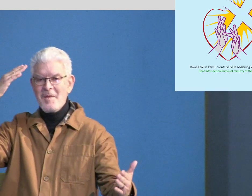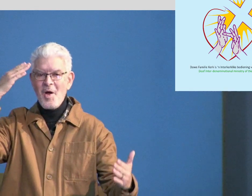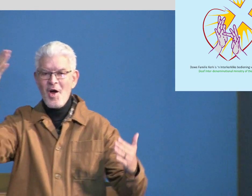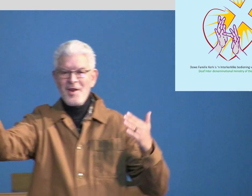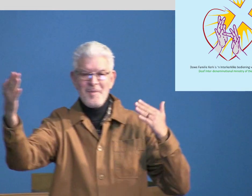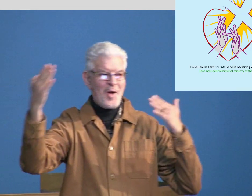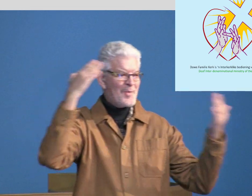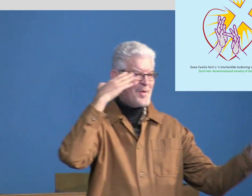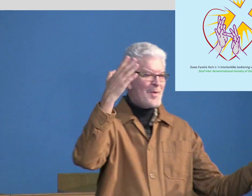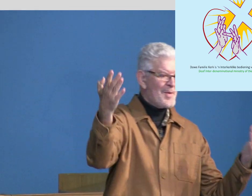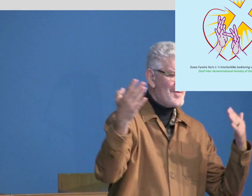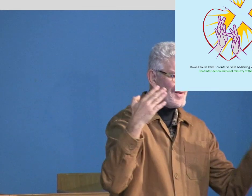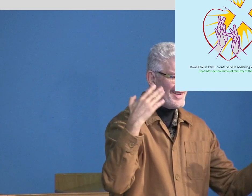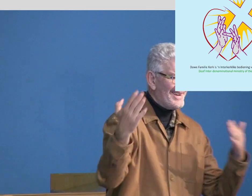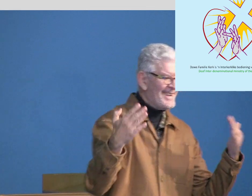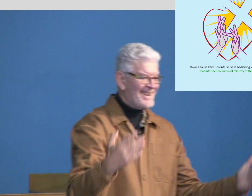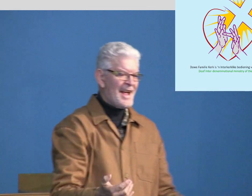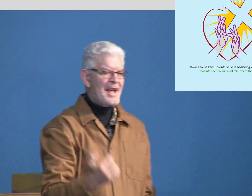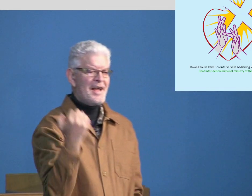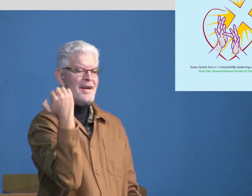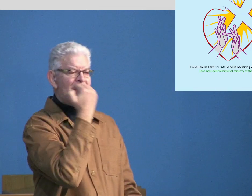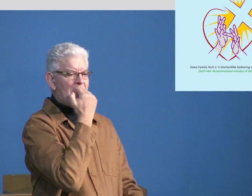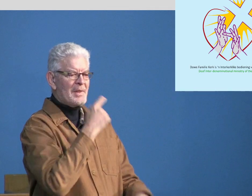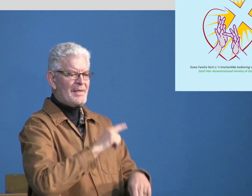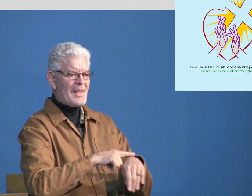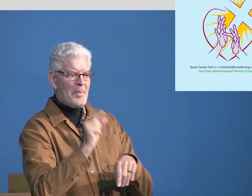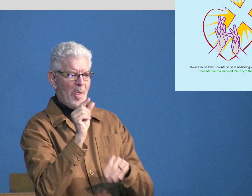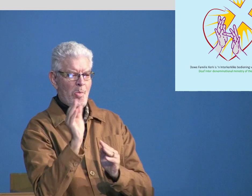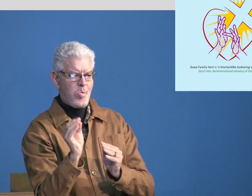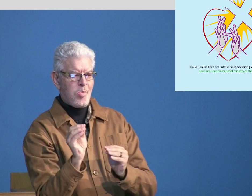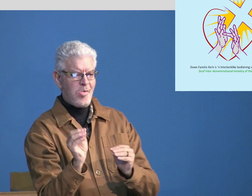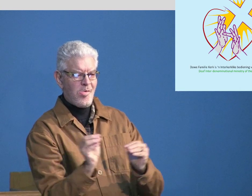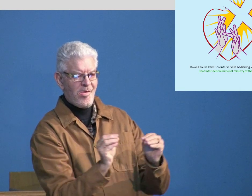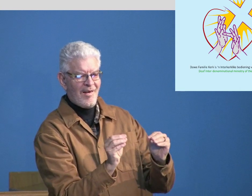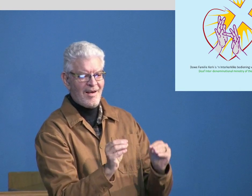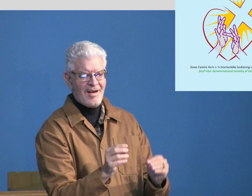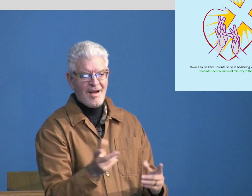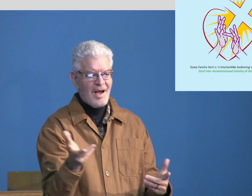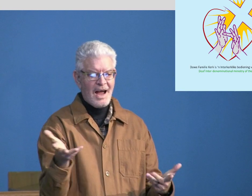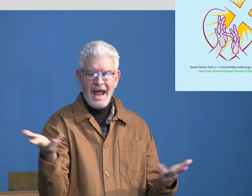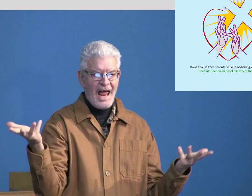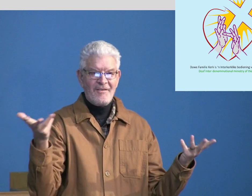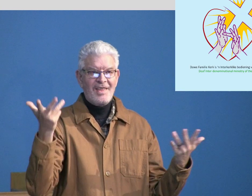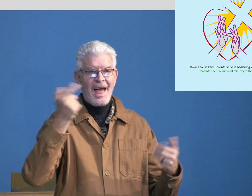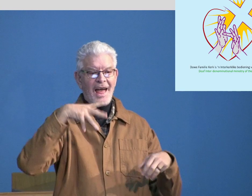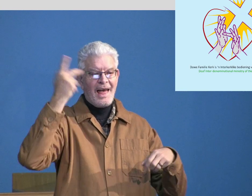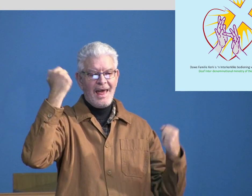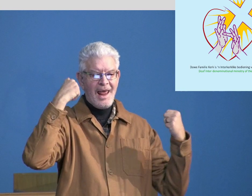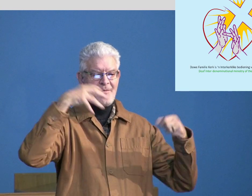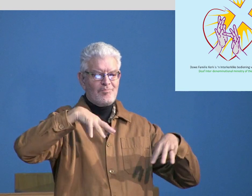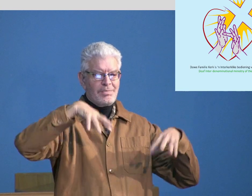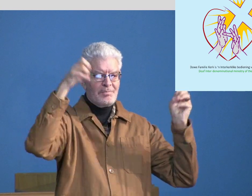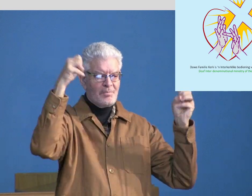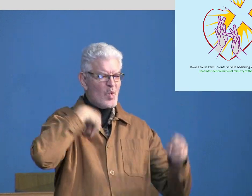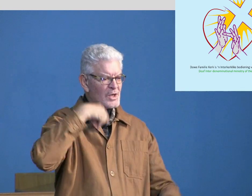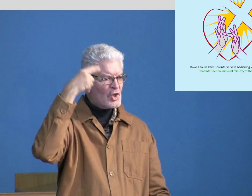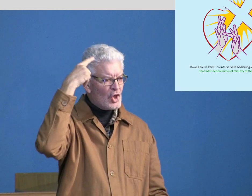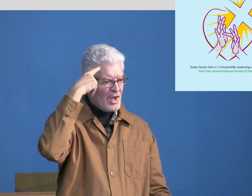Goeiemôre. Goeiemôre, goeiemôre. Jammer dat ons die tyd so bietjie moes aanskuif. Daar was 'n